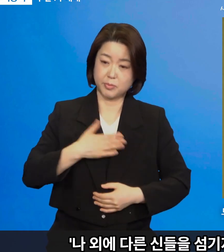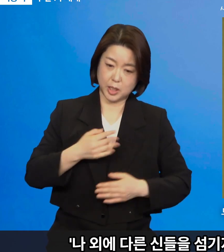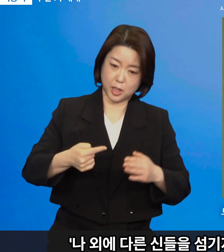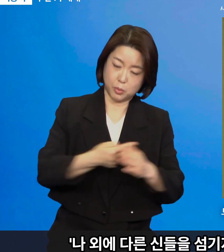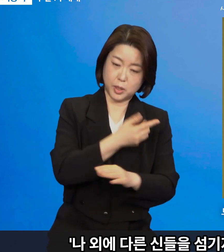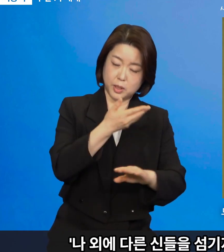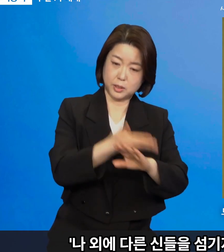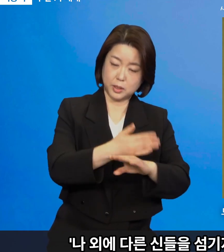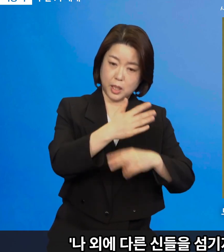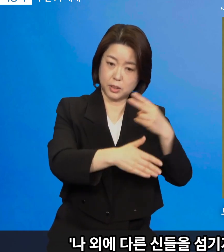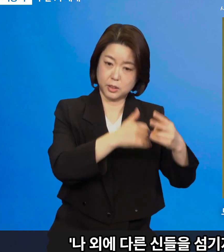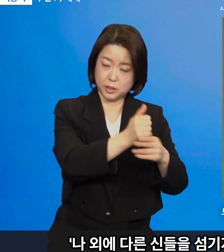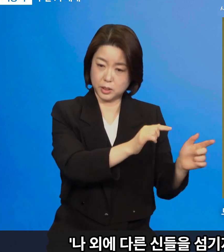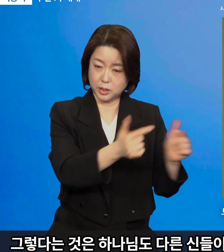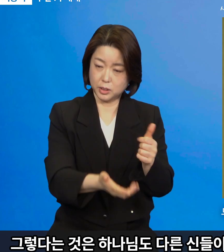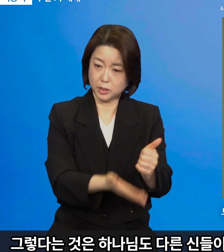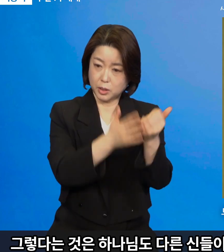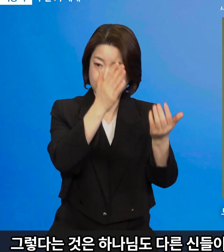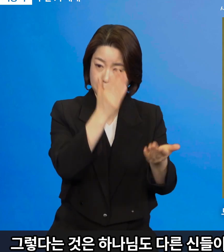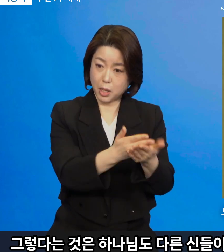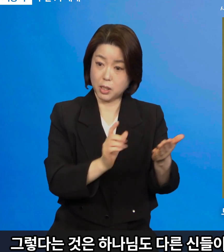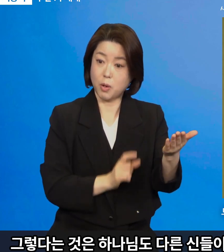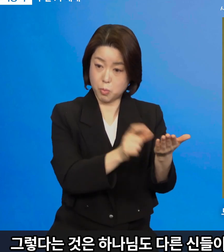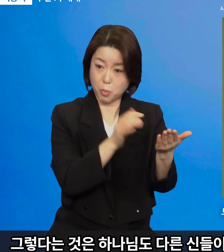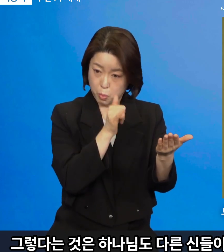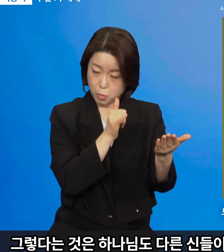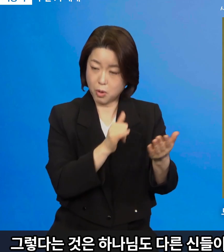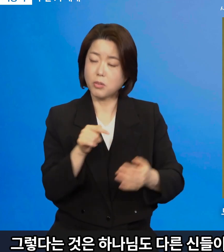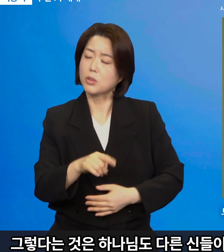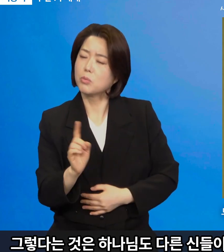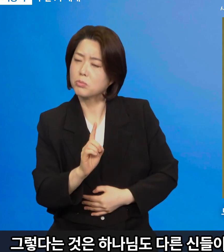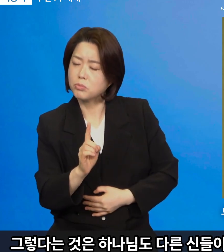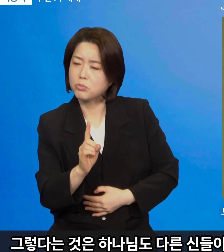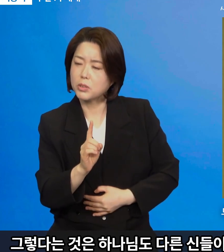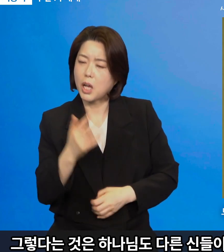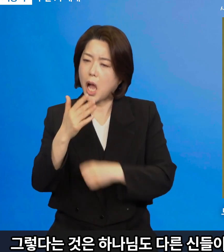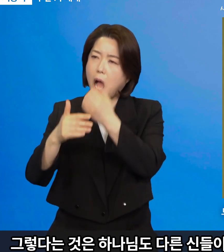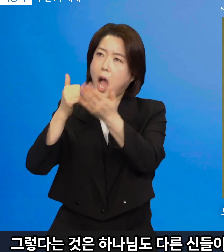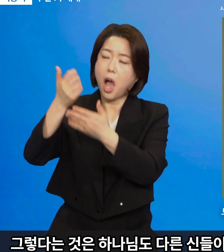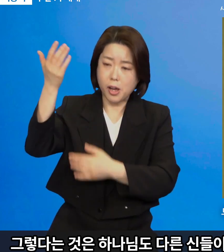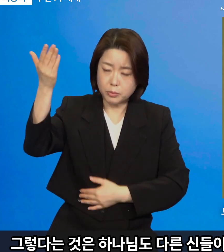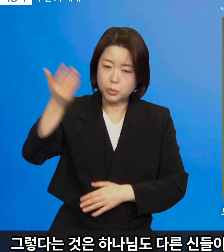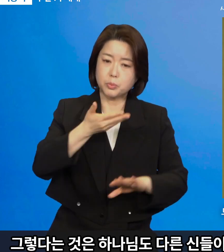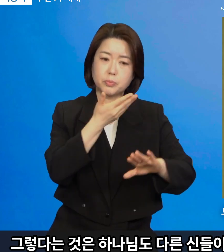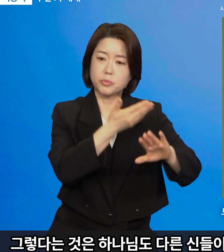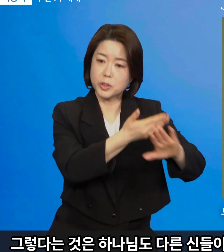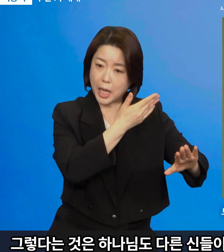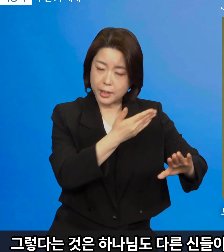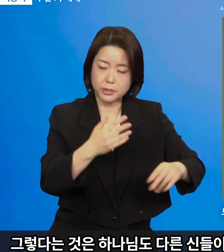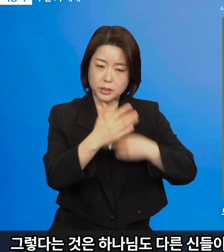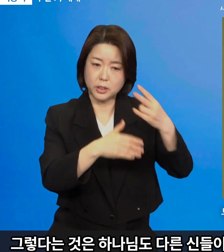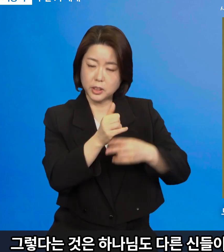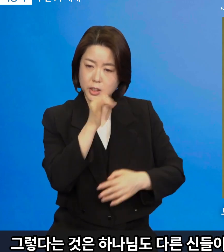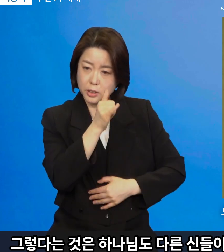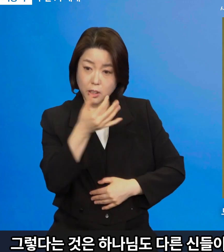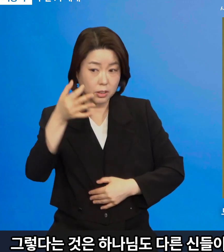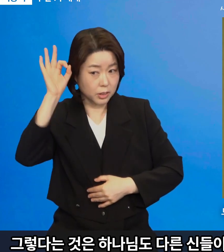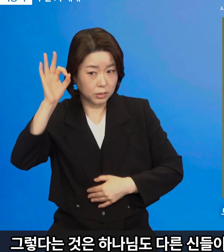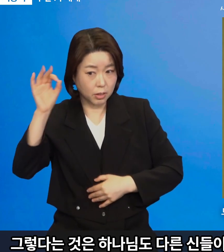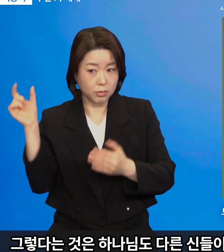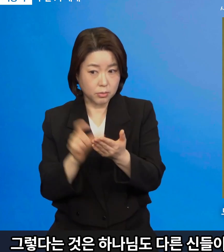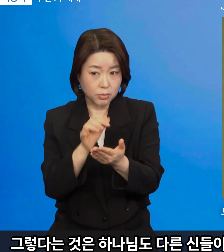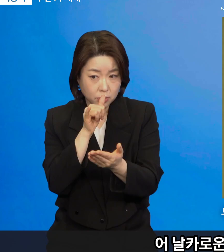섬기지 말라라고 되어 있던데요. 그렇다는 것은 하나님도 다른 신들이 있다는 것을 인정하신 거 아닙니까?